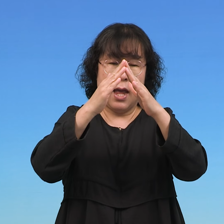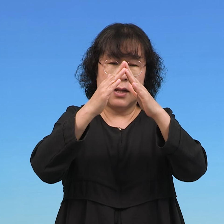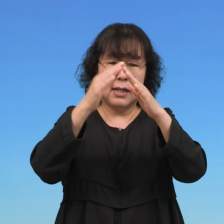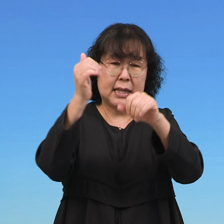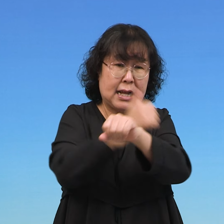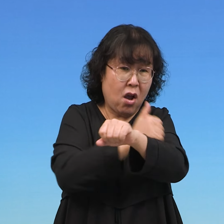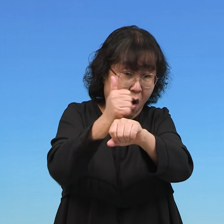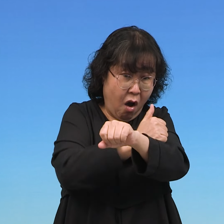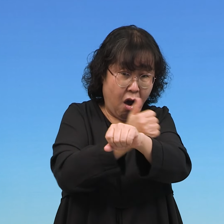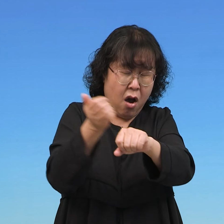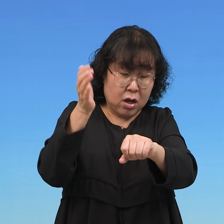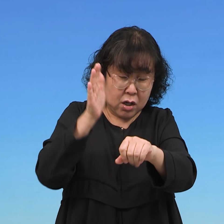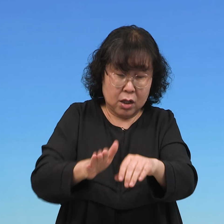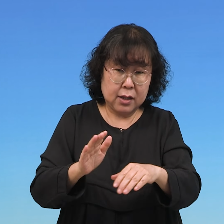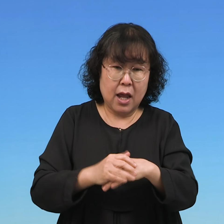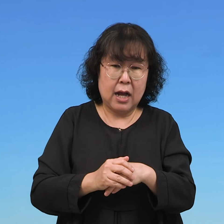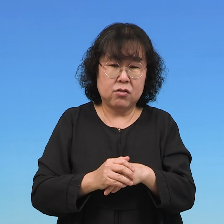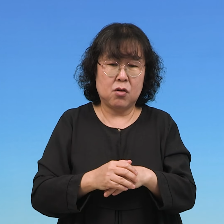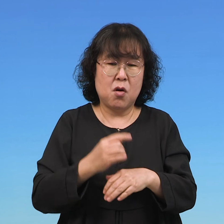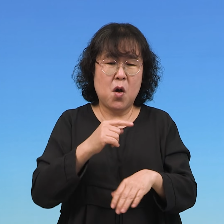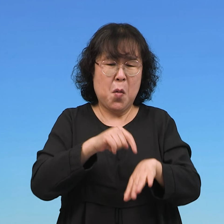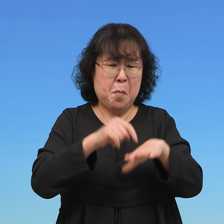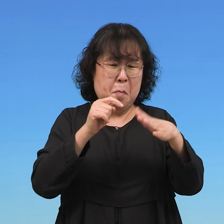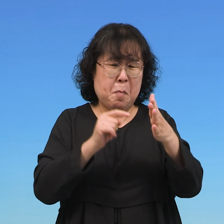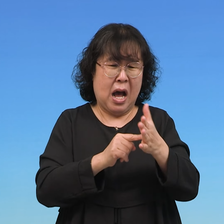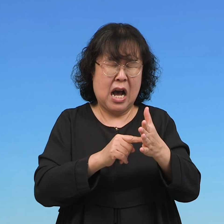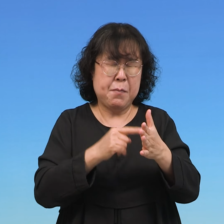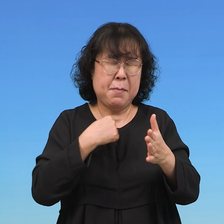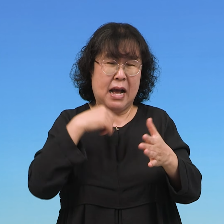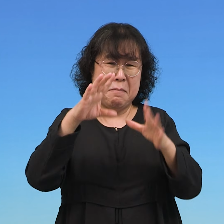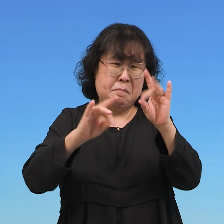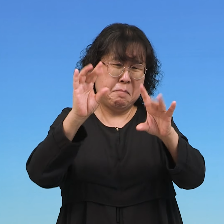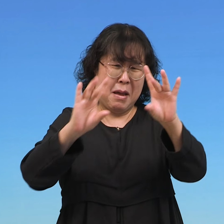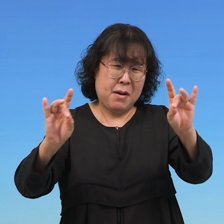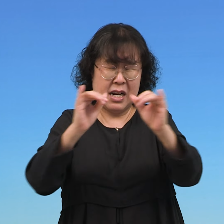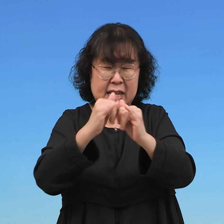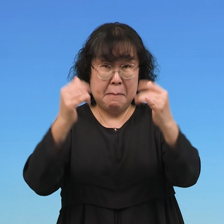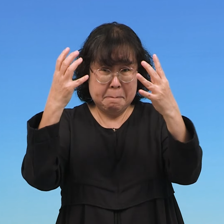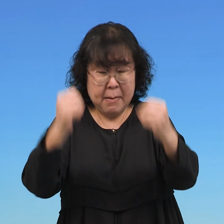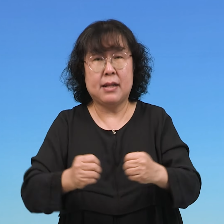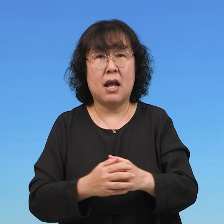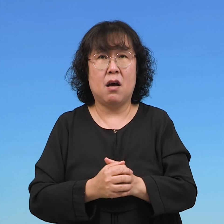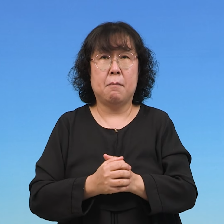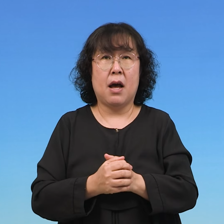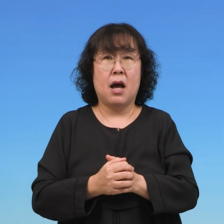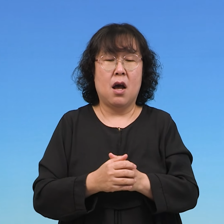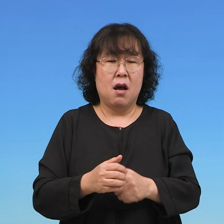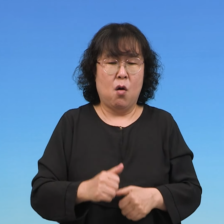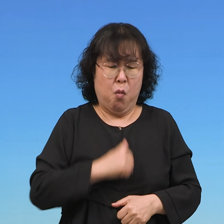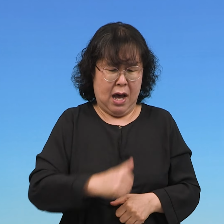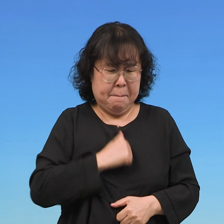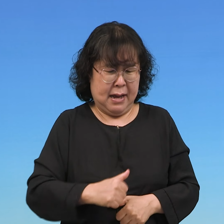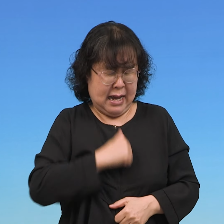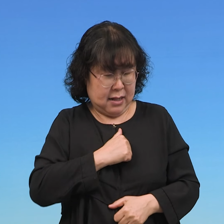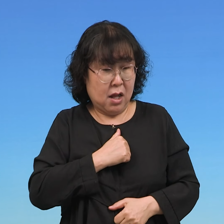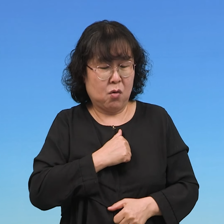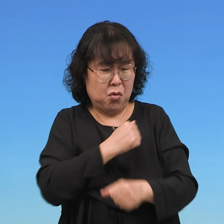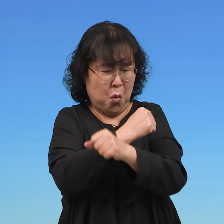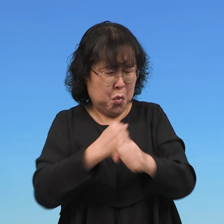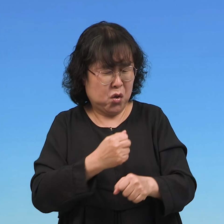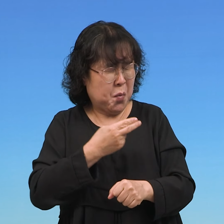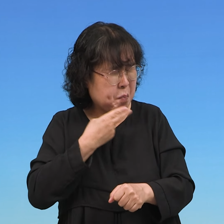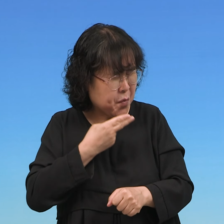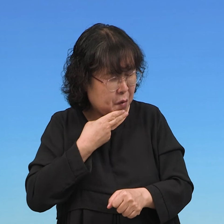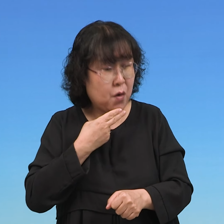추구도 안 하고 뭐 상대방이 조금만 잘못하면 그냥 막 길길이 날뛰고, 이 딱 큰 아들 같은 사람. 왜 그런지